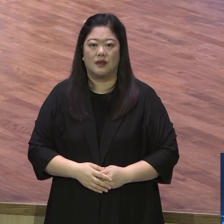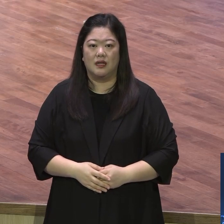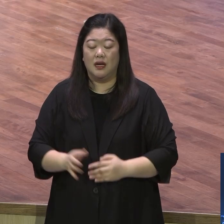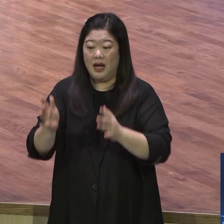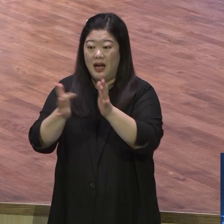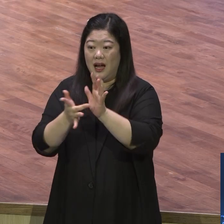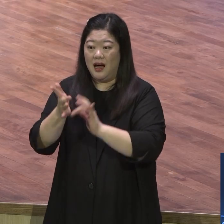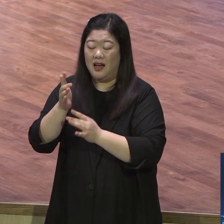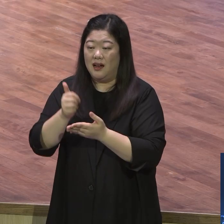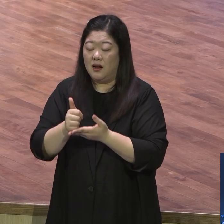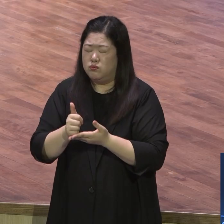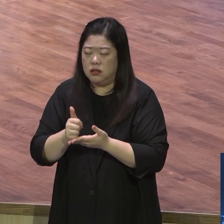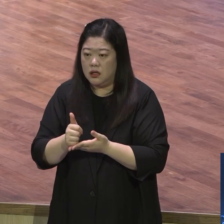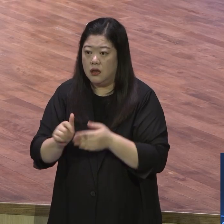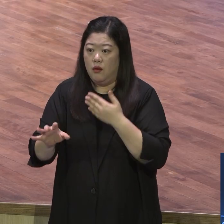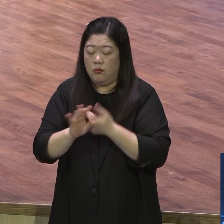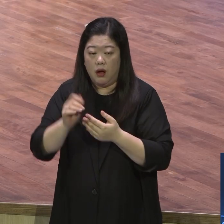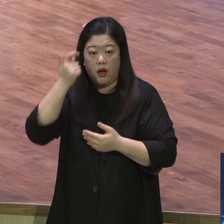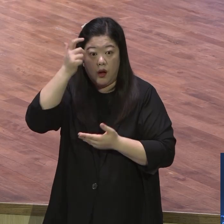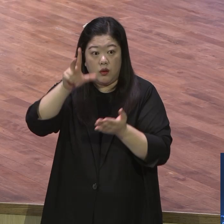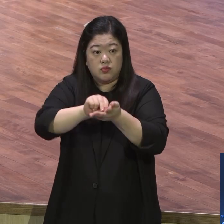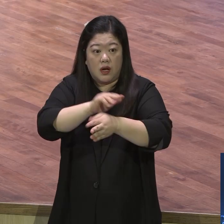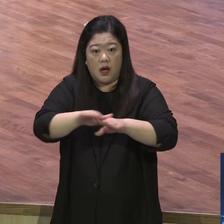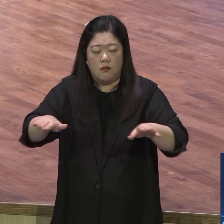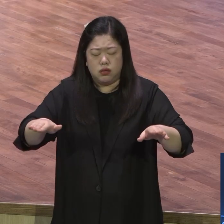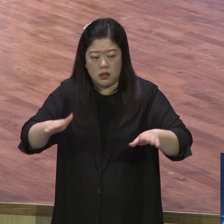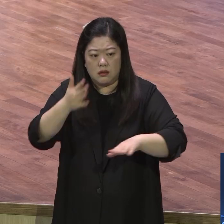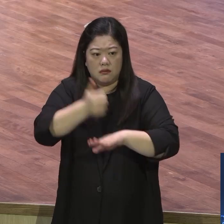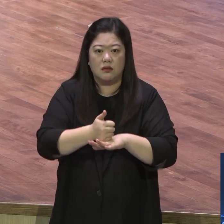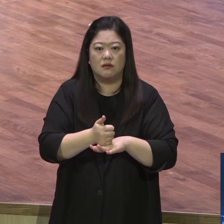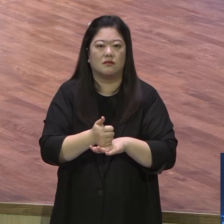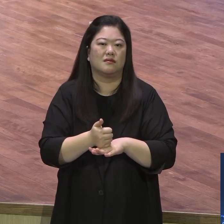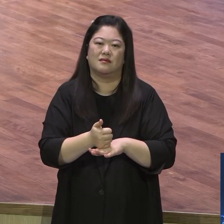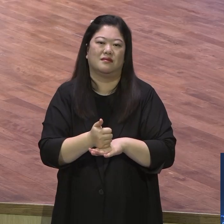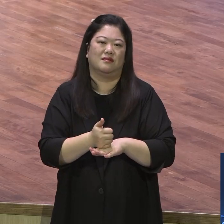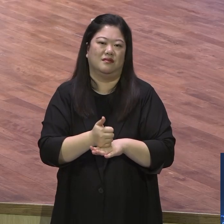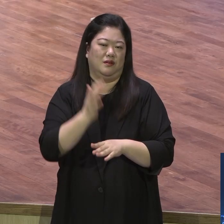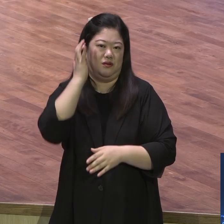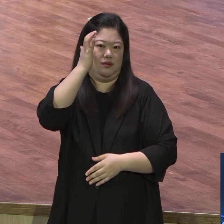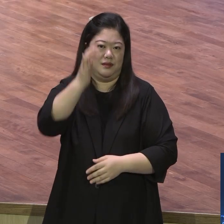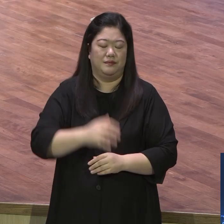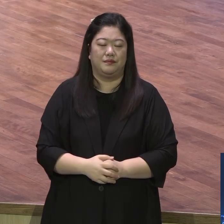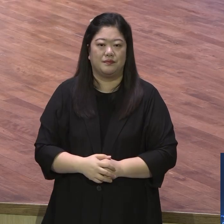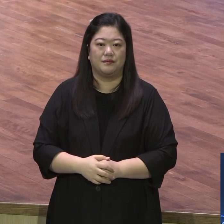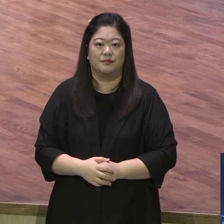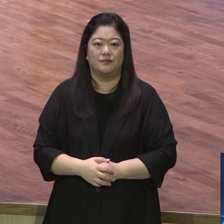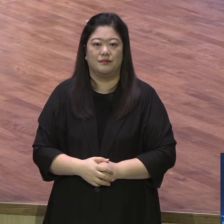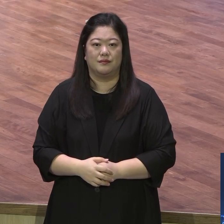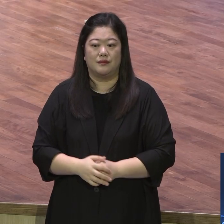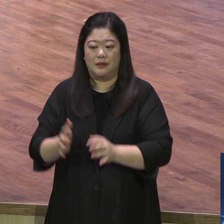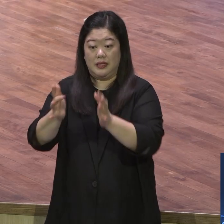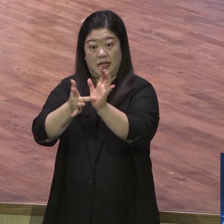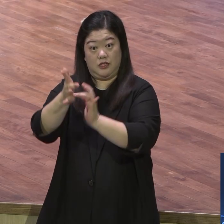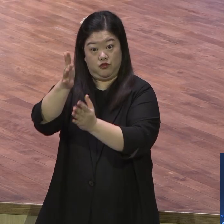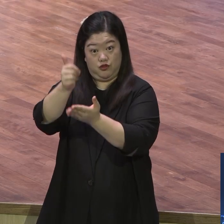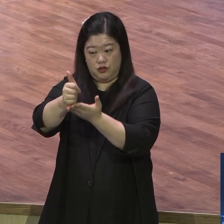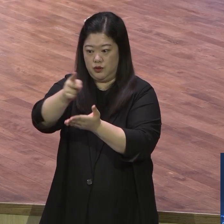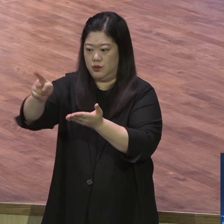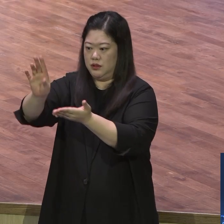해결이 안 돼요 예수 그리스도는 죄를 사는 군론을 가진 하나님이시고 모든 허감 세력을 끄고신